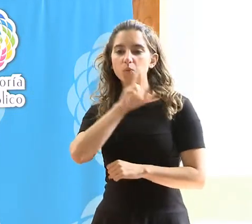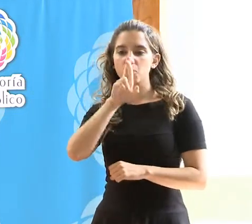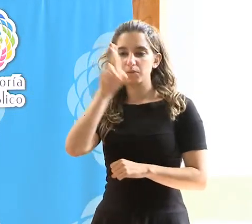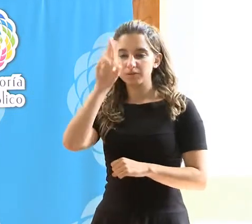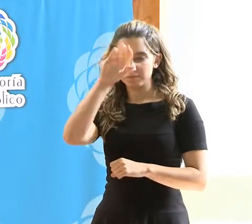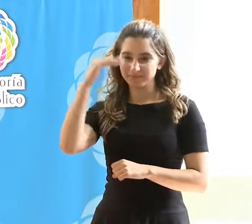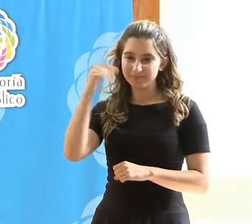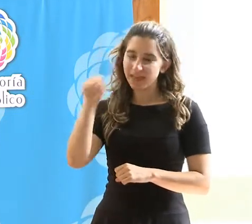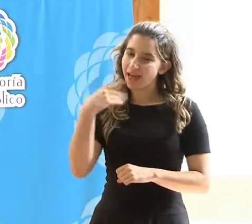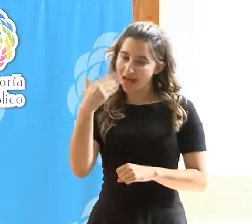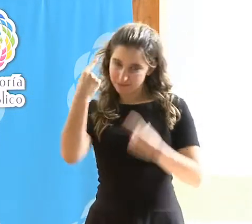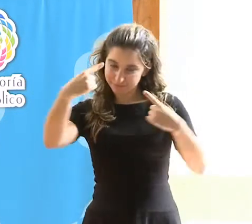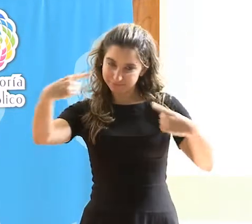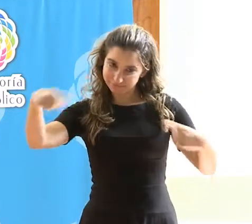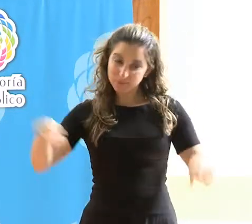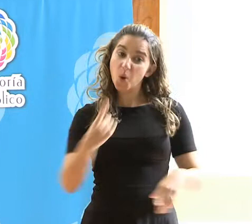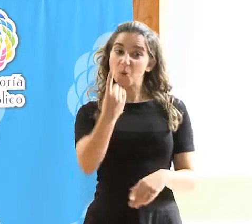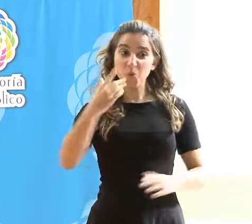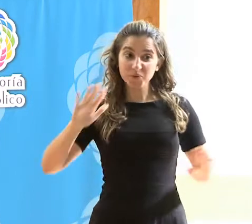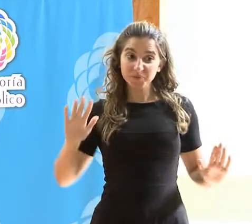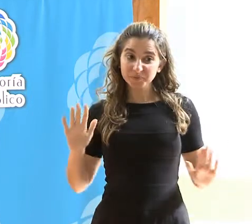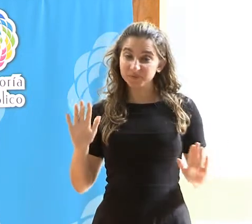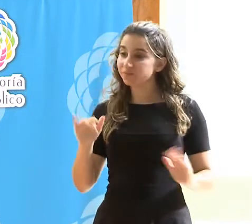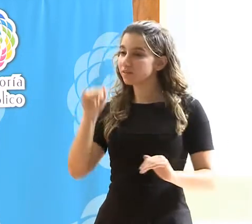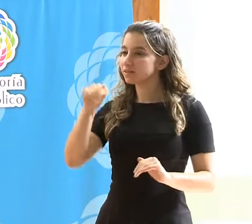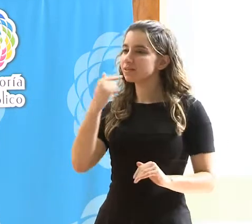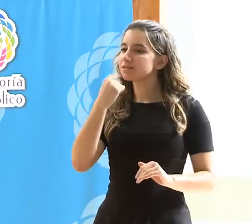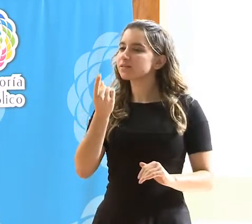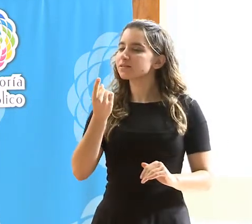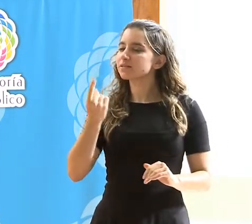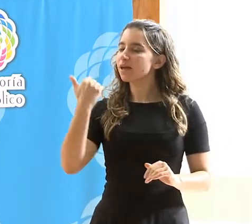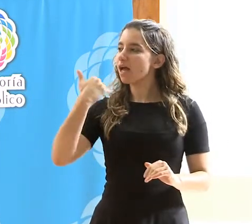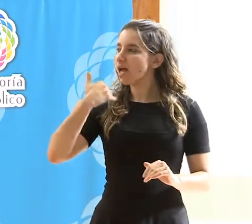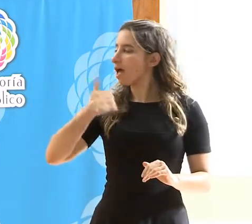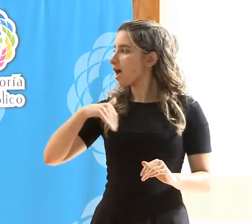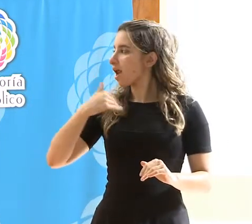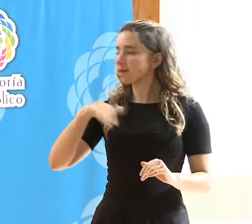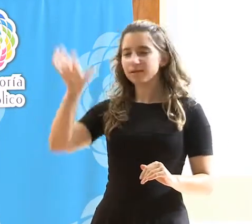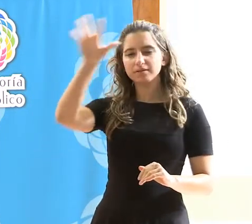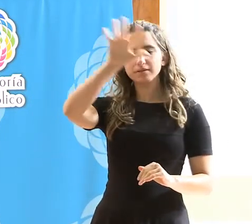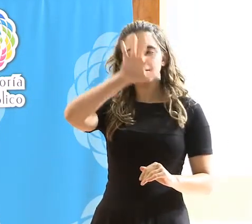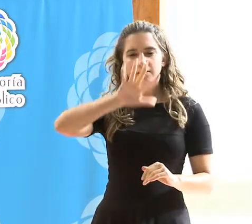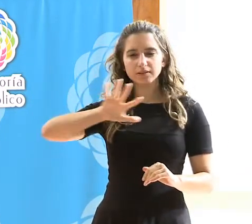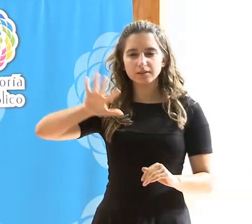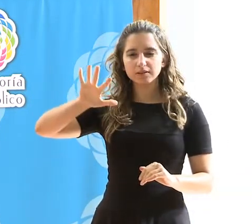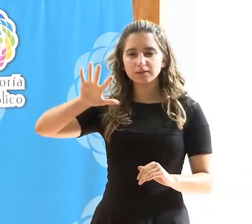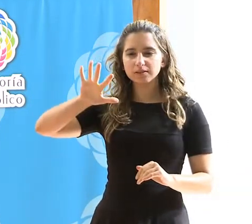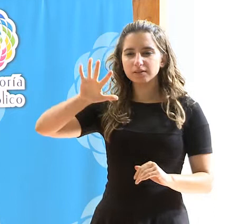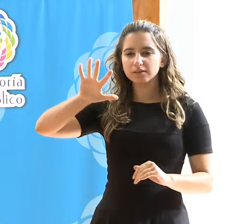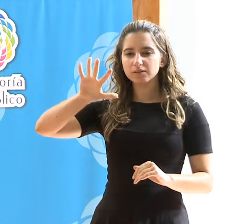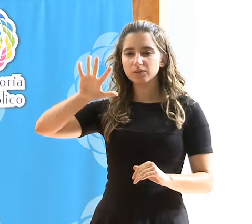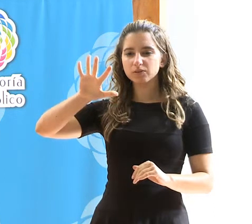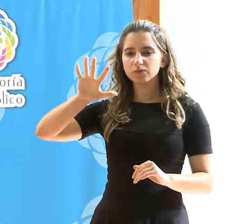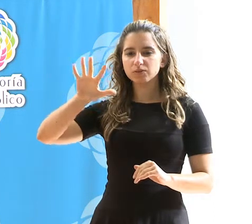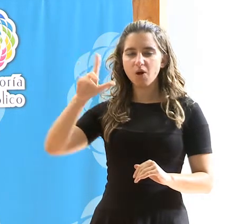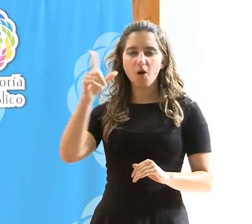dice muchas cosas, pero entre las cosas que dice, la Argentina es el otro. Y yo quería abrir con una reflexión sobre el